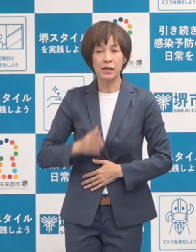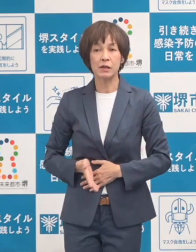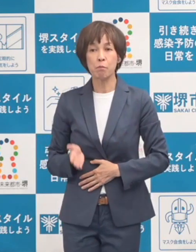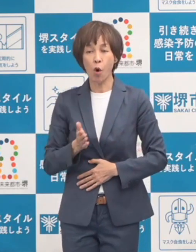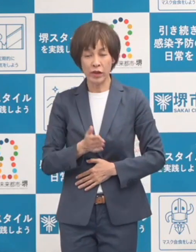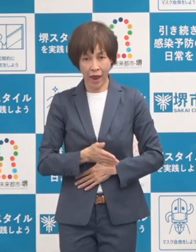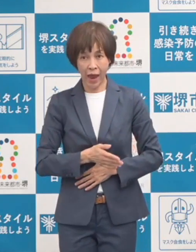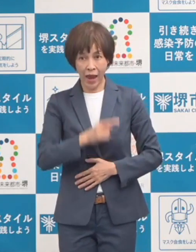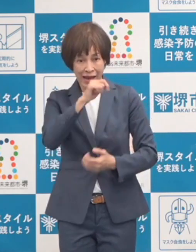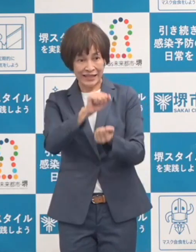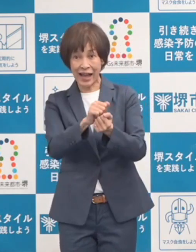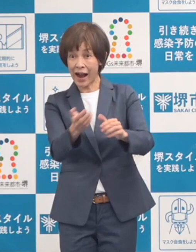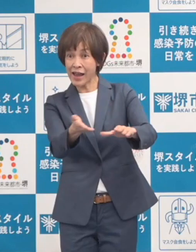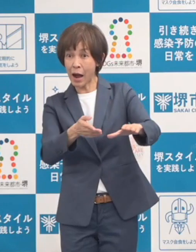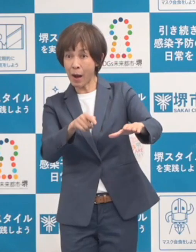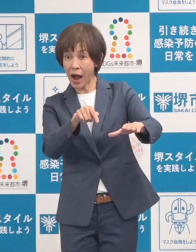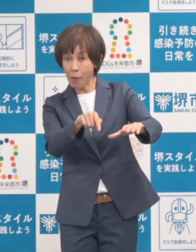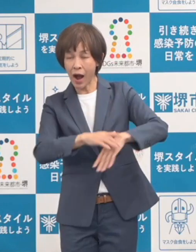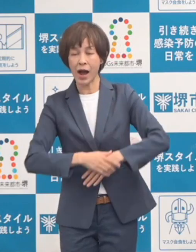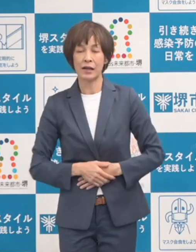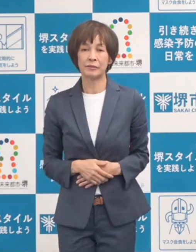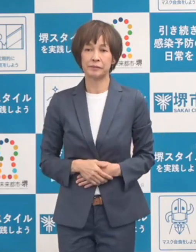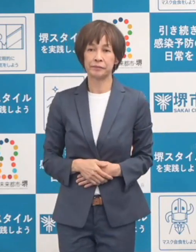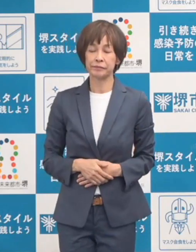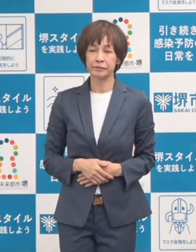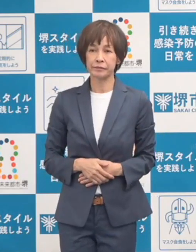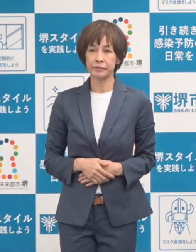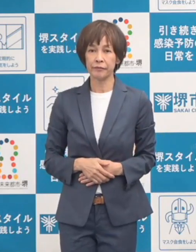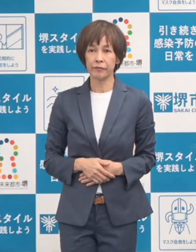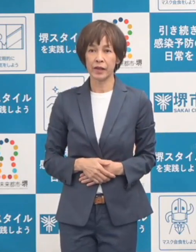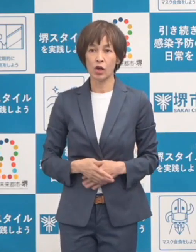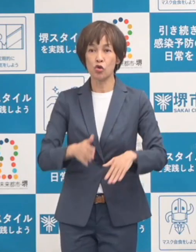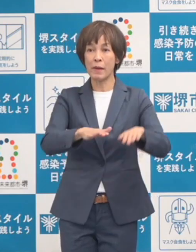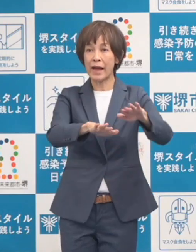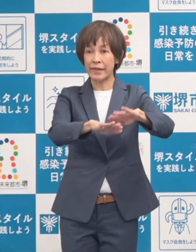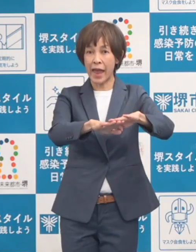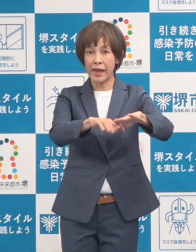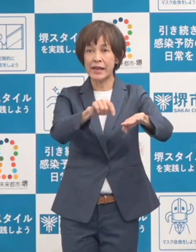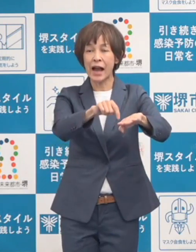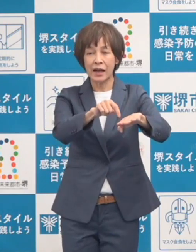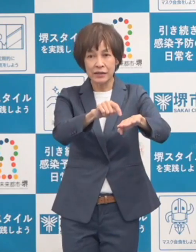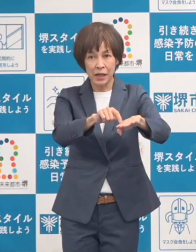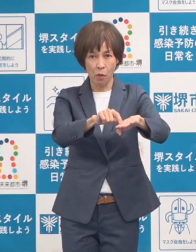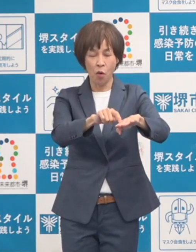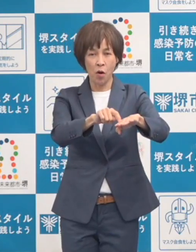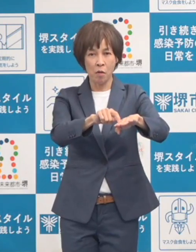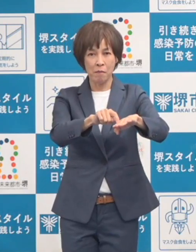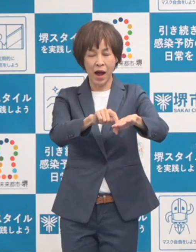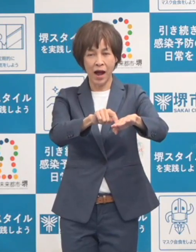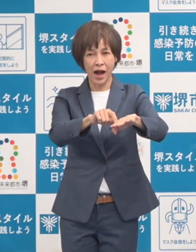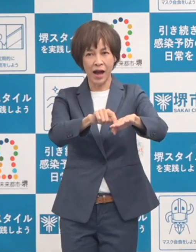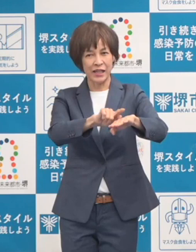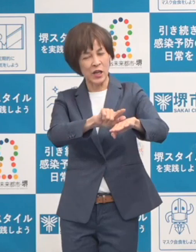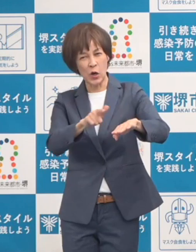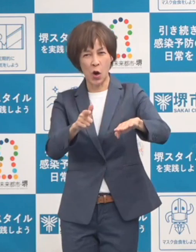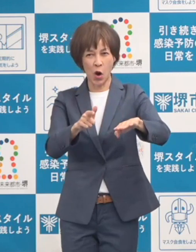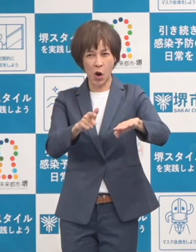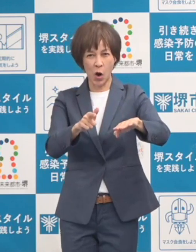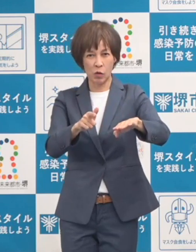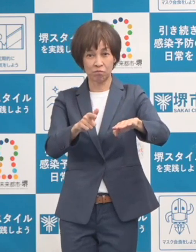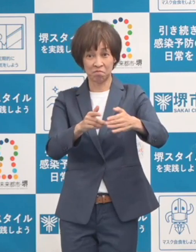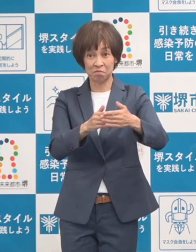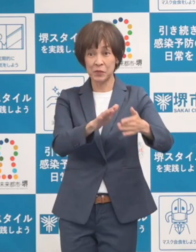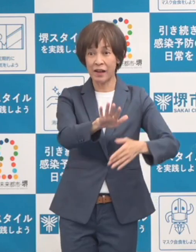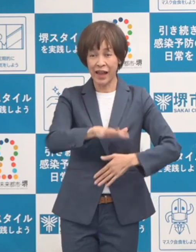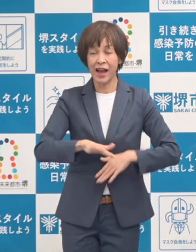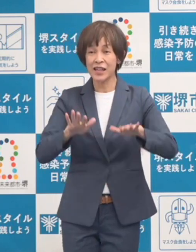浜はこの堺浜の埋め立てに関してもこれまで紆余曲折があってですね、今はシャープさんが入っ